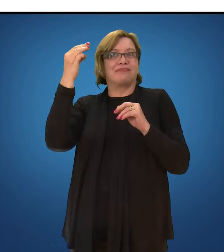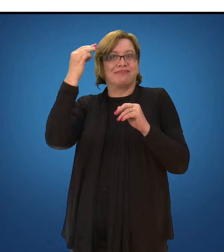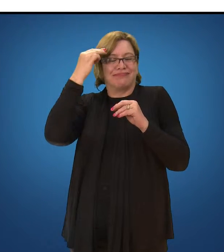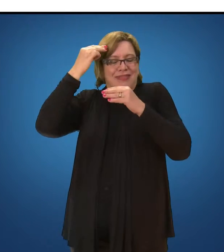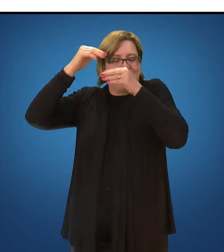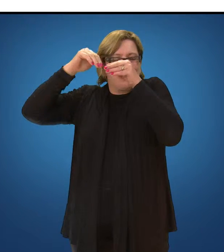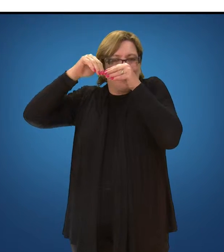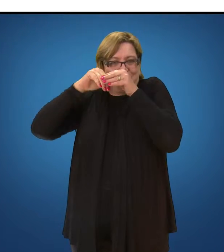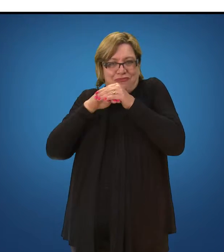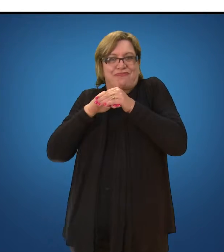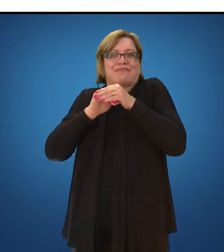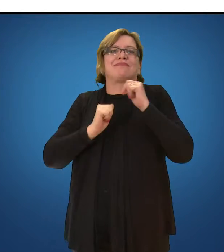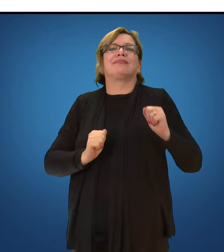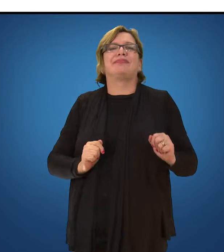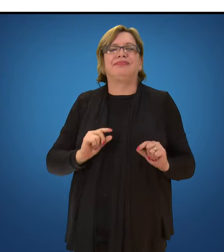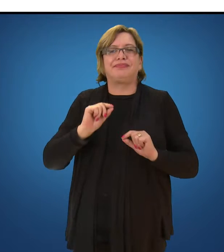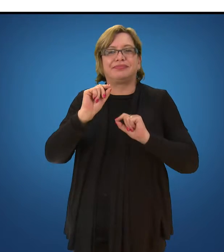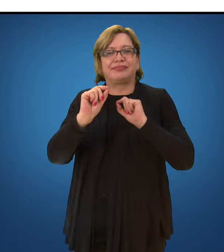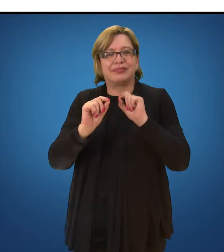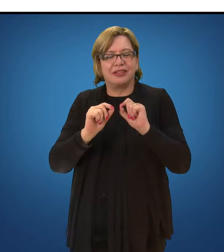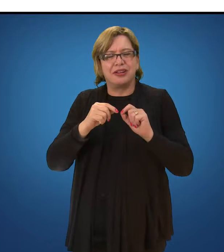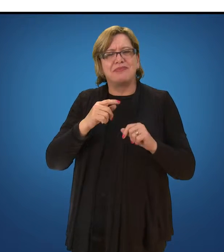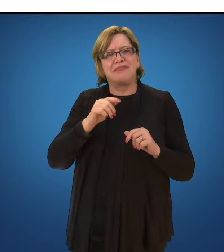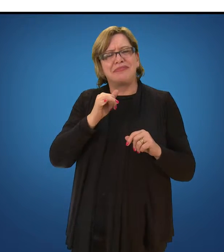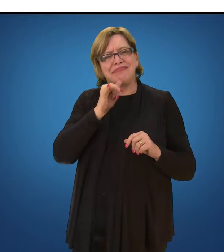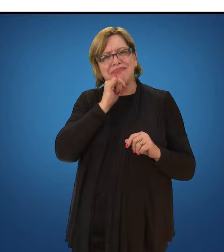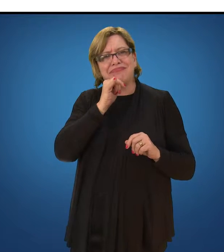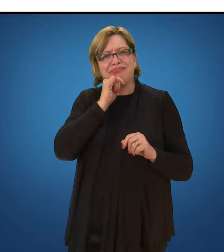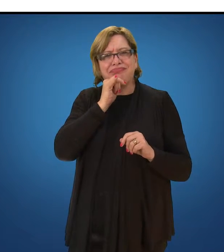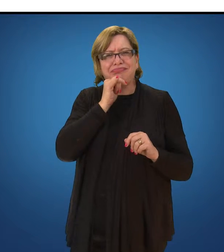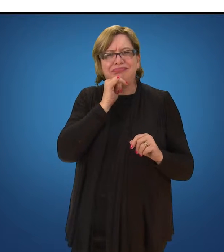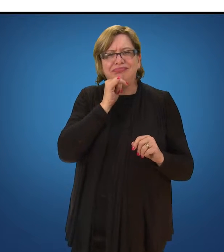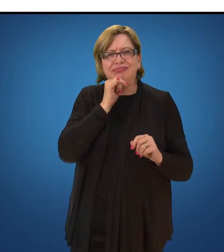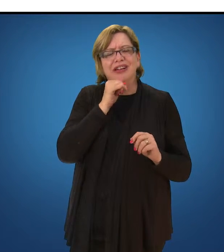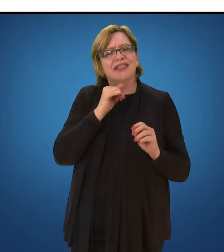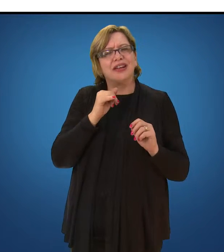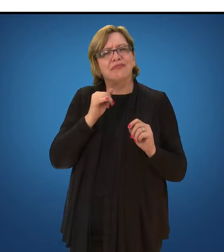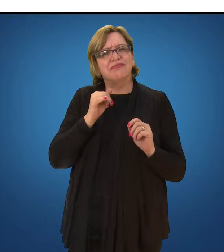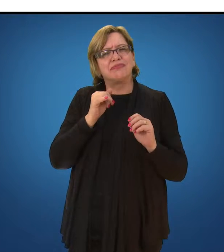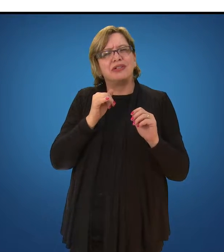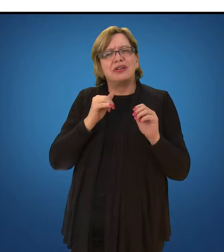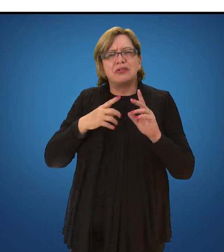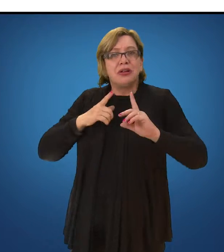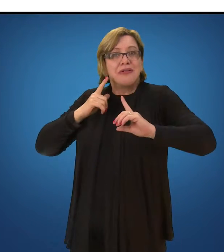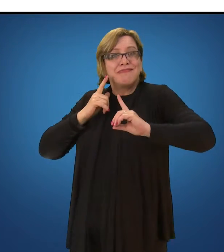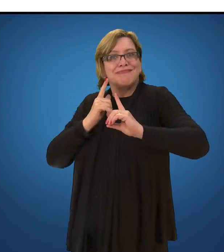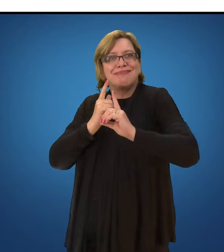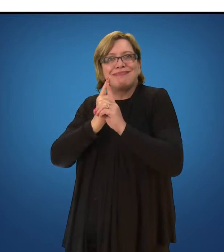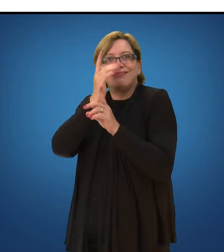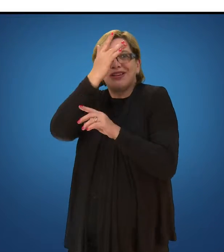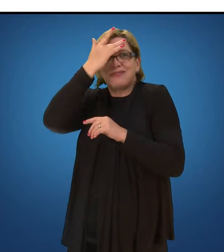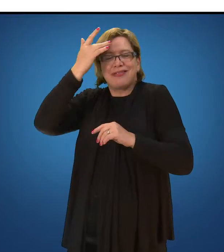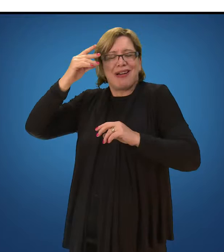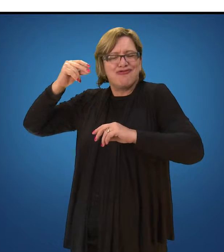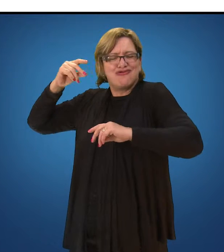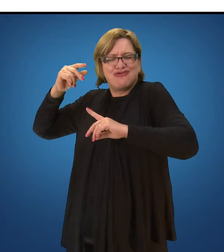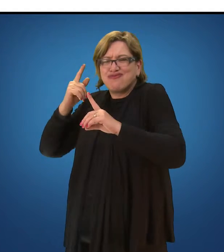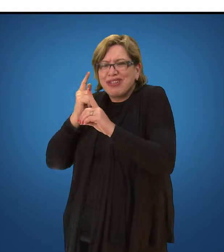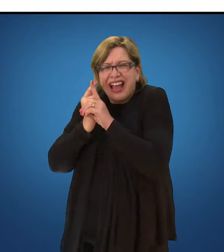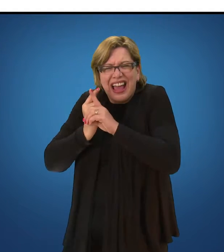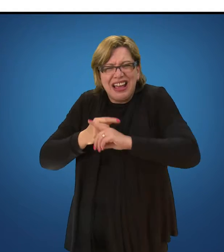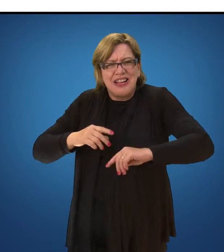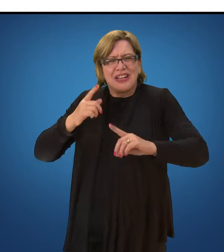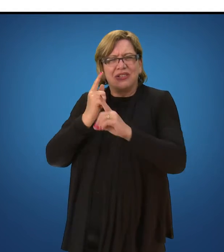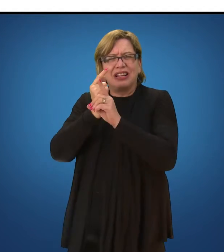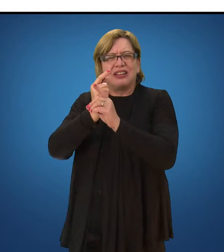fato, armazenados. O momento, por exemplo, no qual eu reencontrei uma pessoa que eu não via há muito tempo, é, do